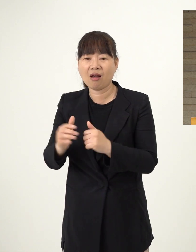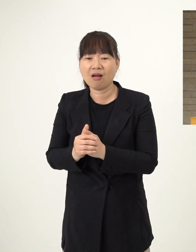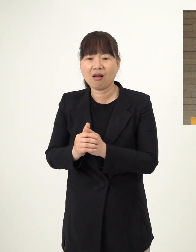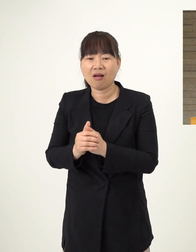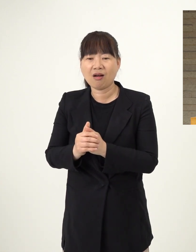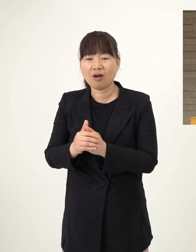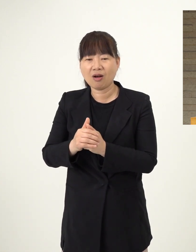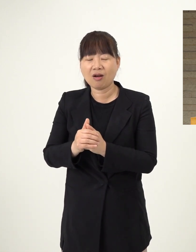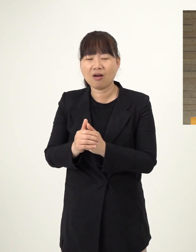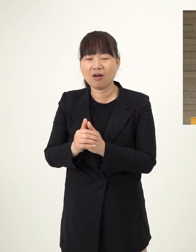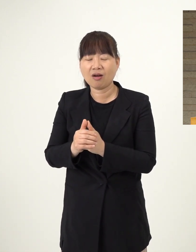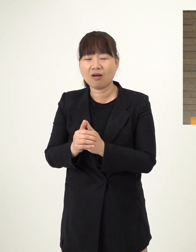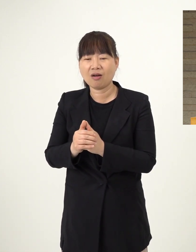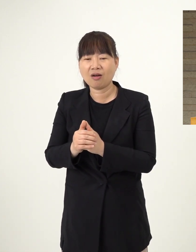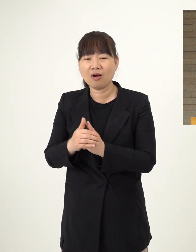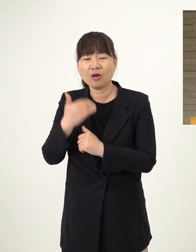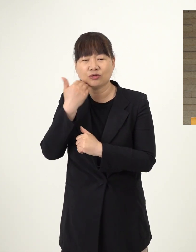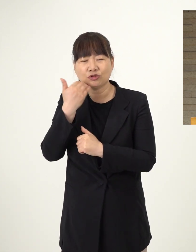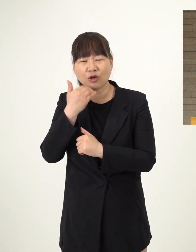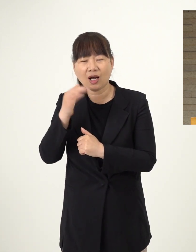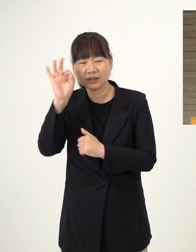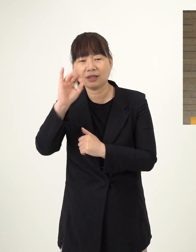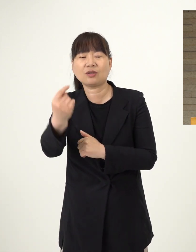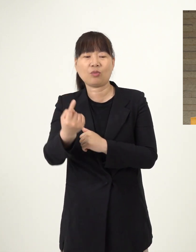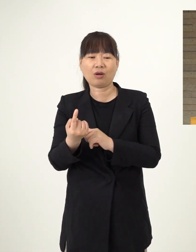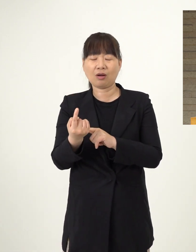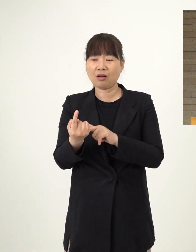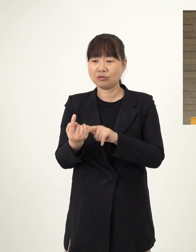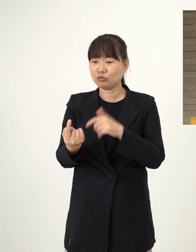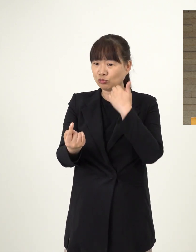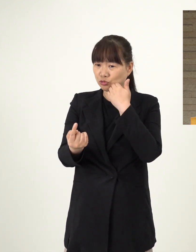찾아왔습니다. 그 행인은 죄예요, 죄. 죄가 찾아온 거예요.